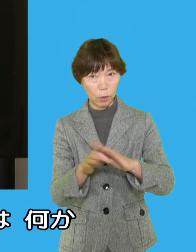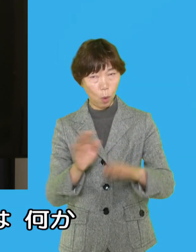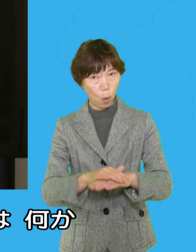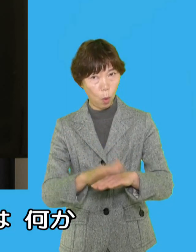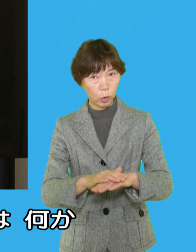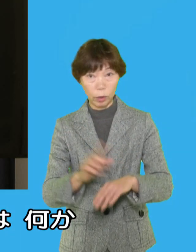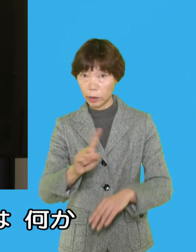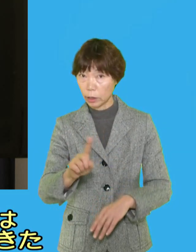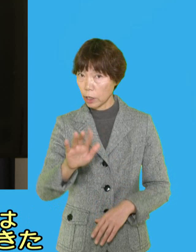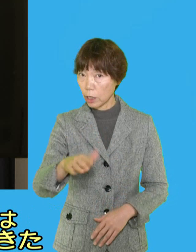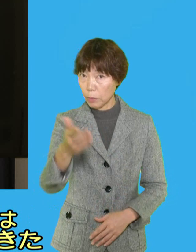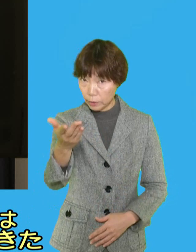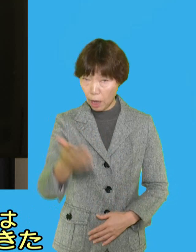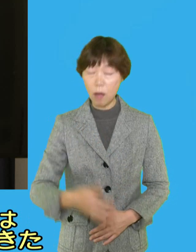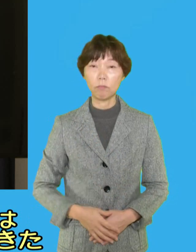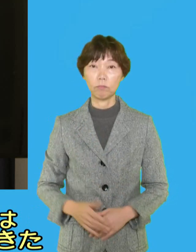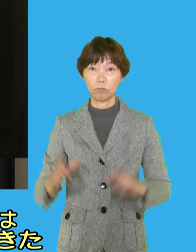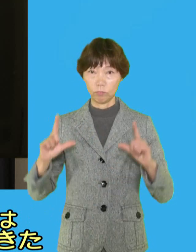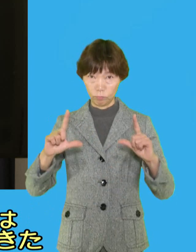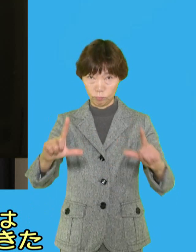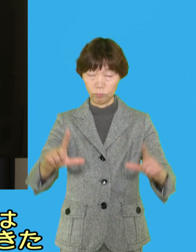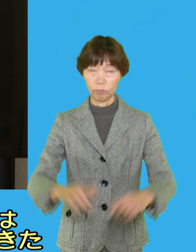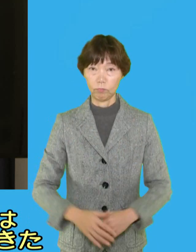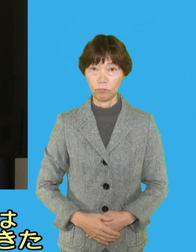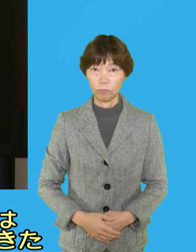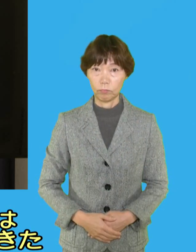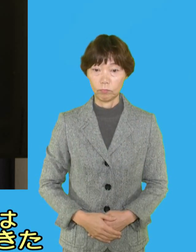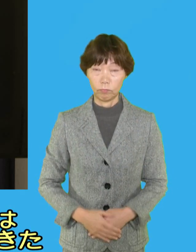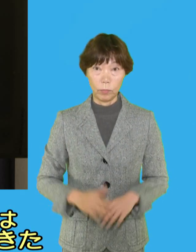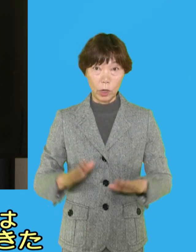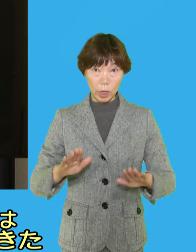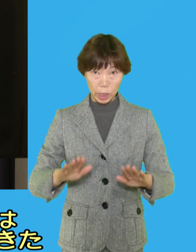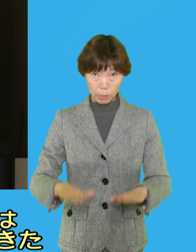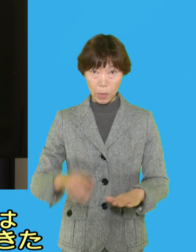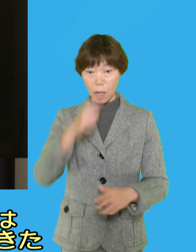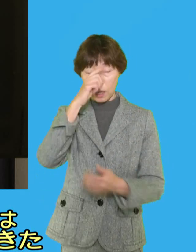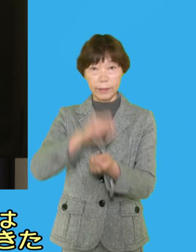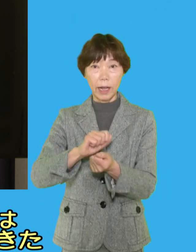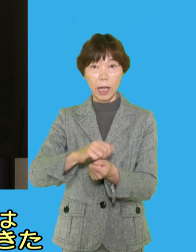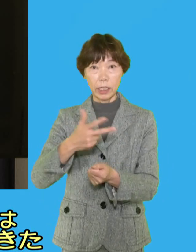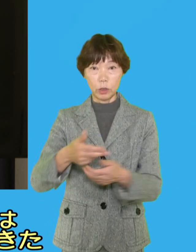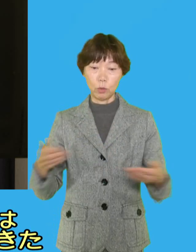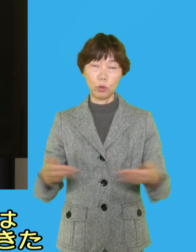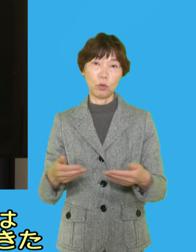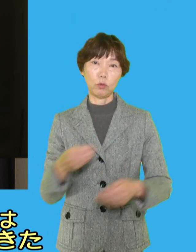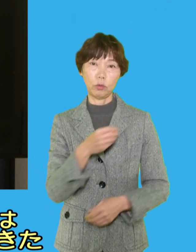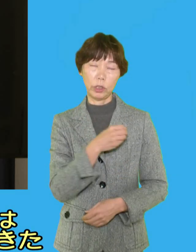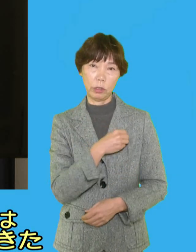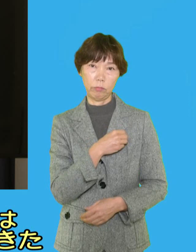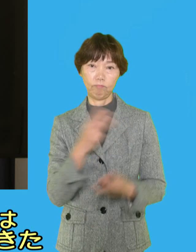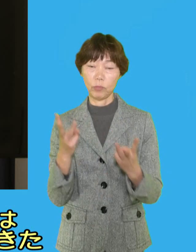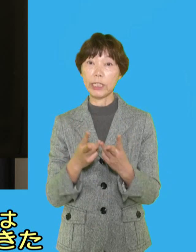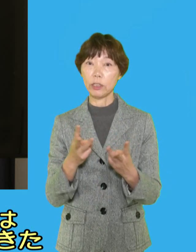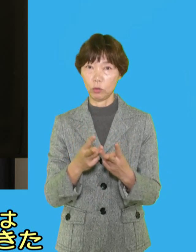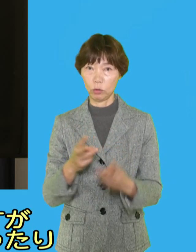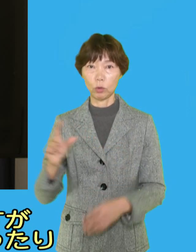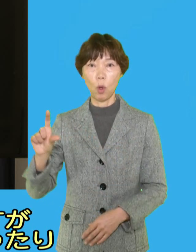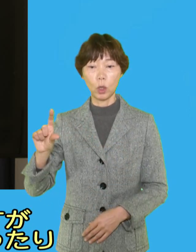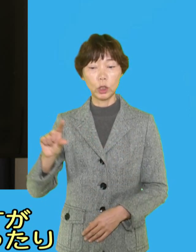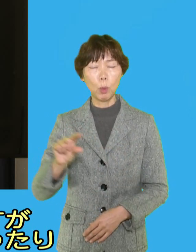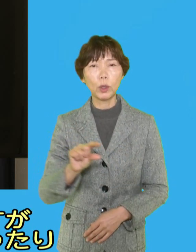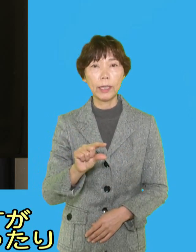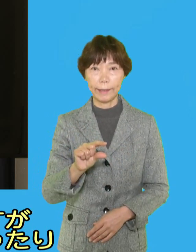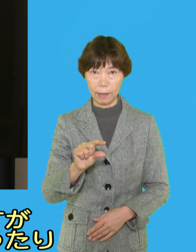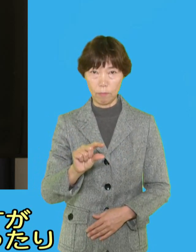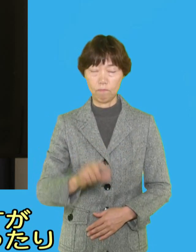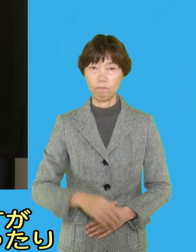何かお持ちですか。 今実は堺市の職員というのは、まあ、かなり人数を絞ってきたということもあるんです